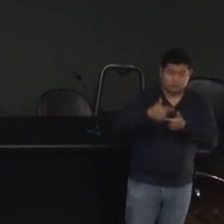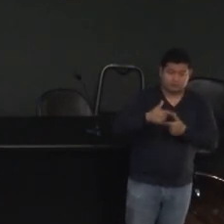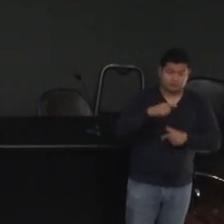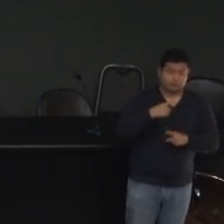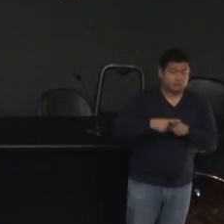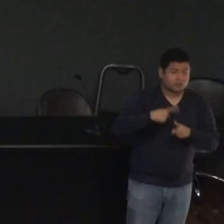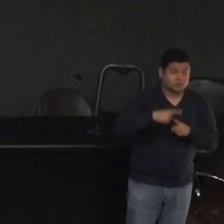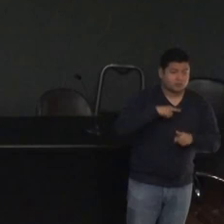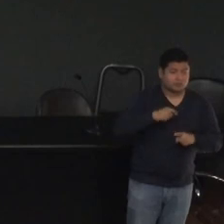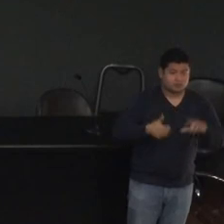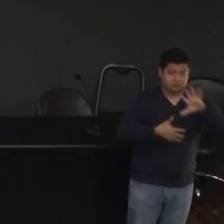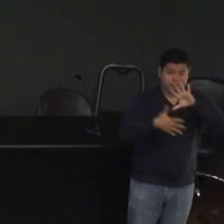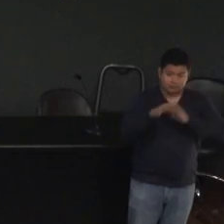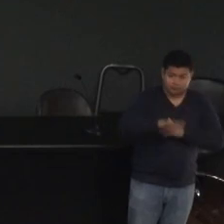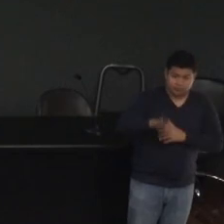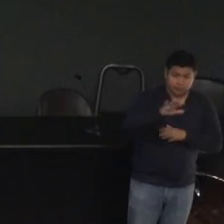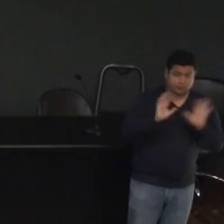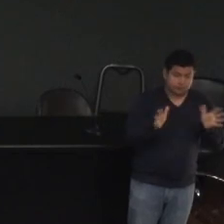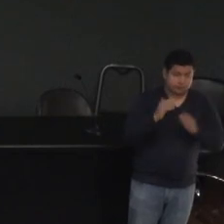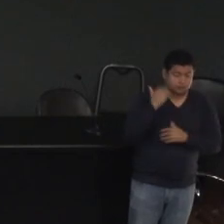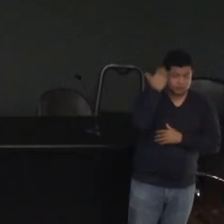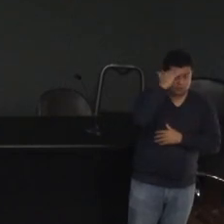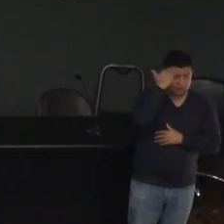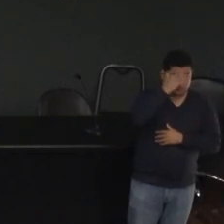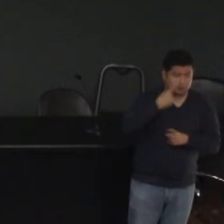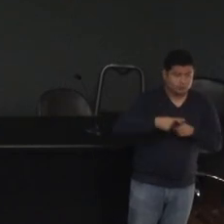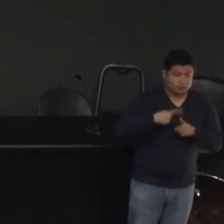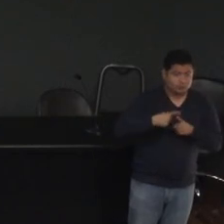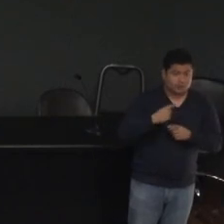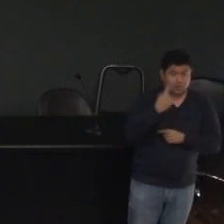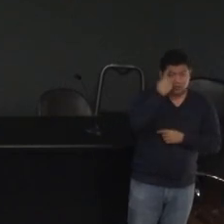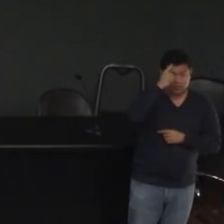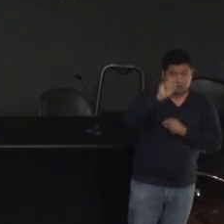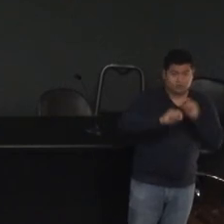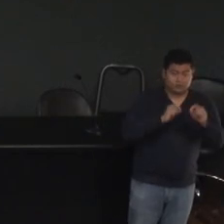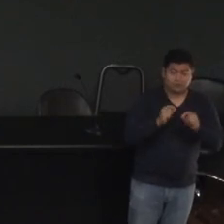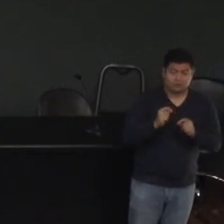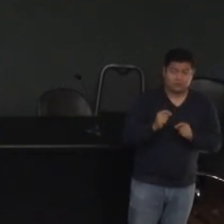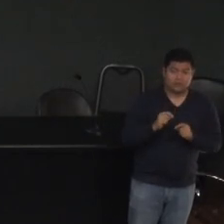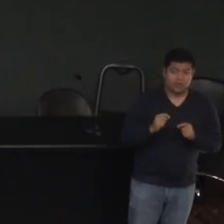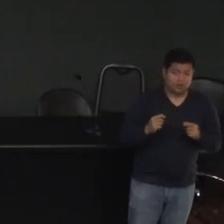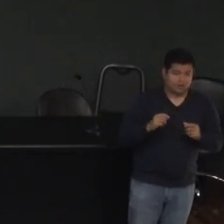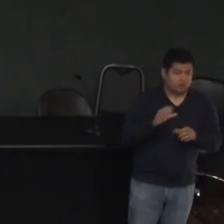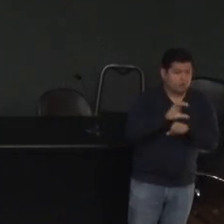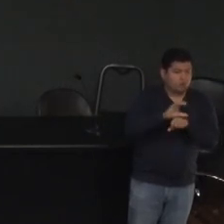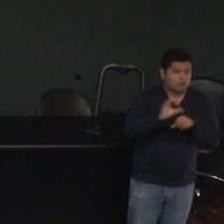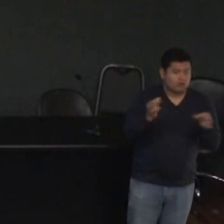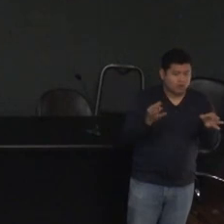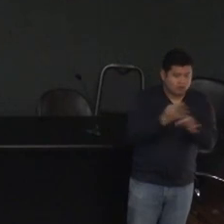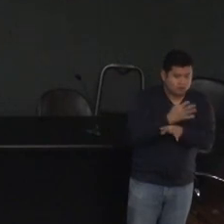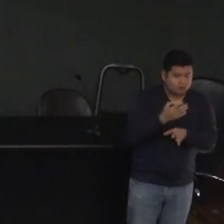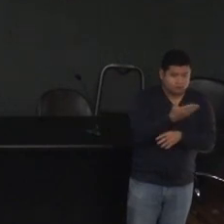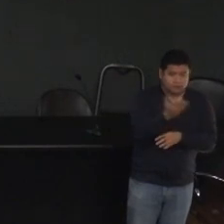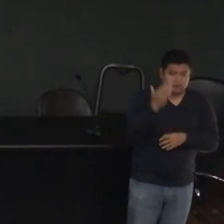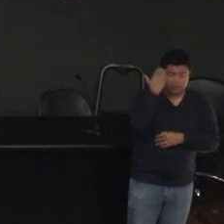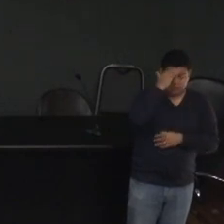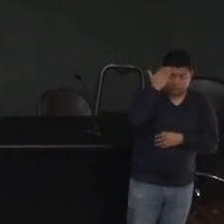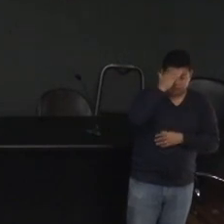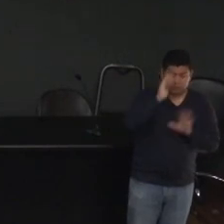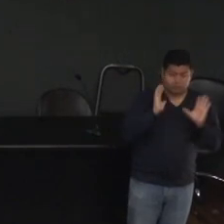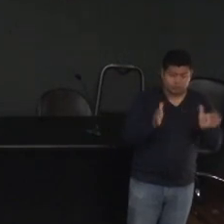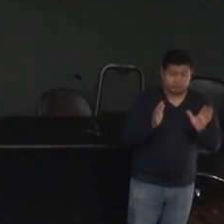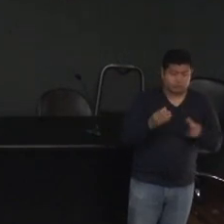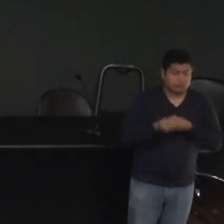de cada área para ter pronto isso né porque a ideia eu sair daqui e deixar alguma coisa para vocês já terem pronto tá então